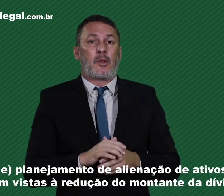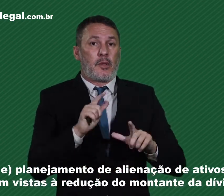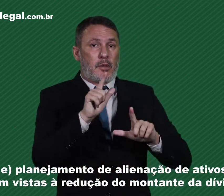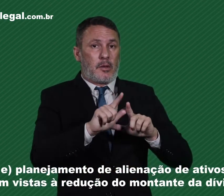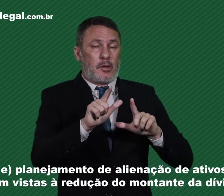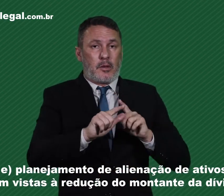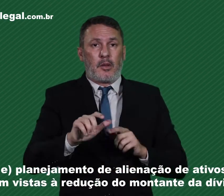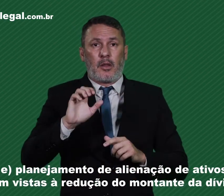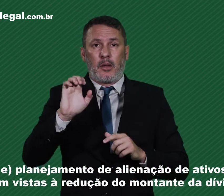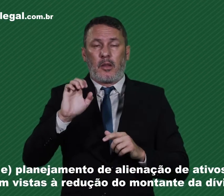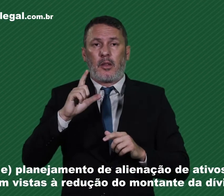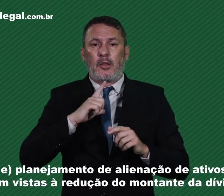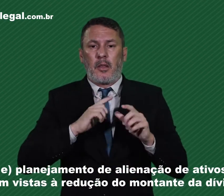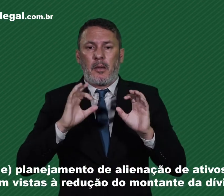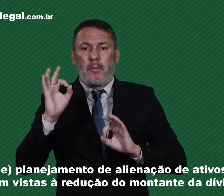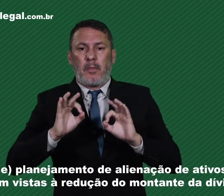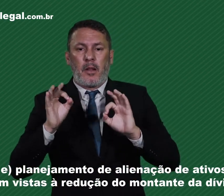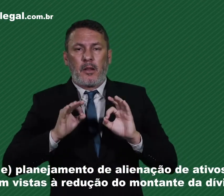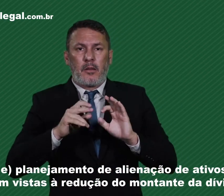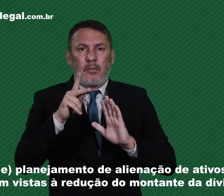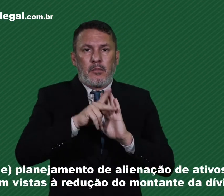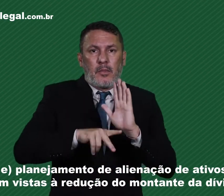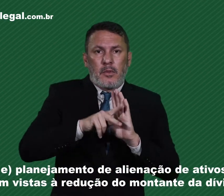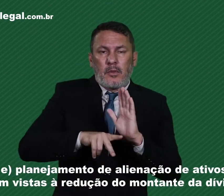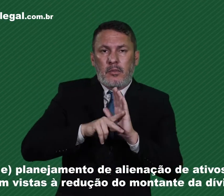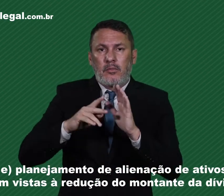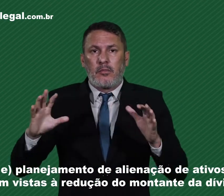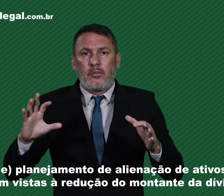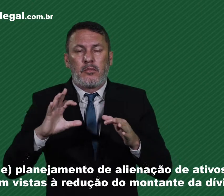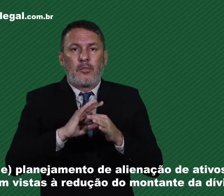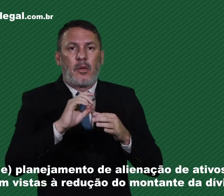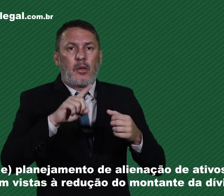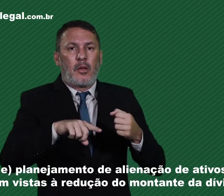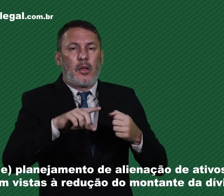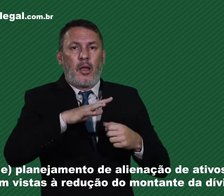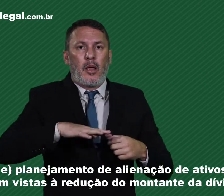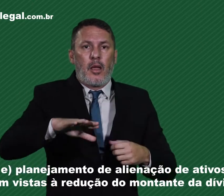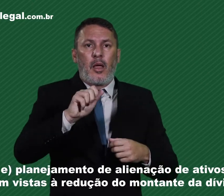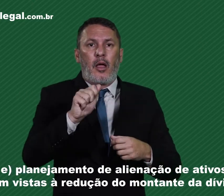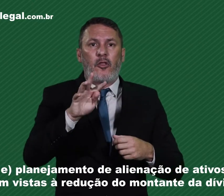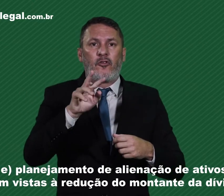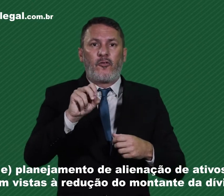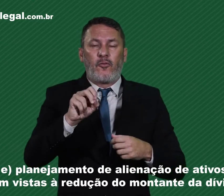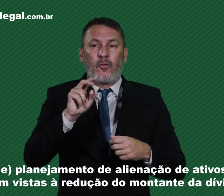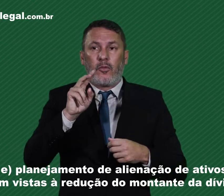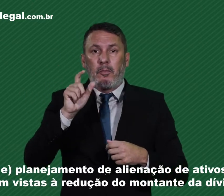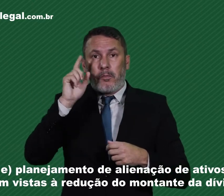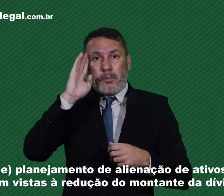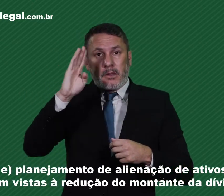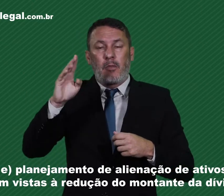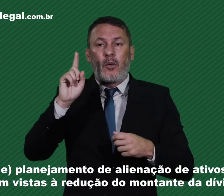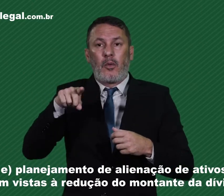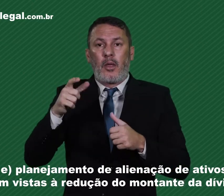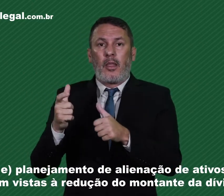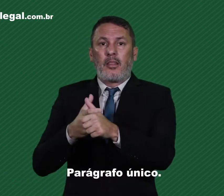e planejamento de alienação de ativos com vistas à redução do montante da dívida